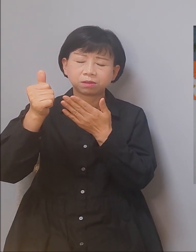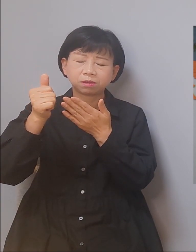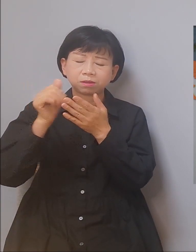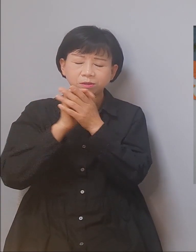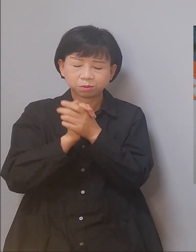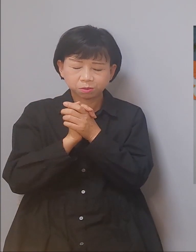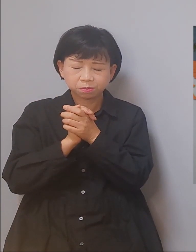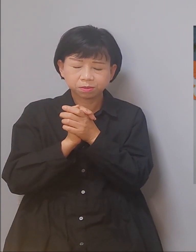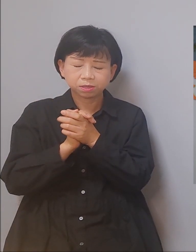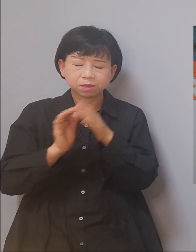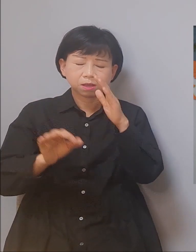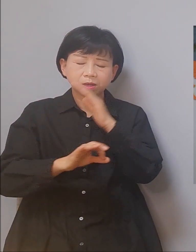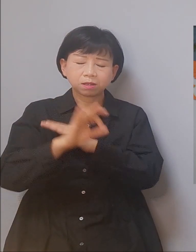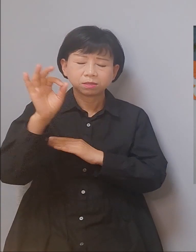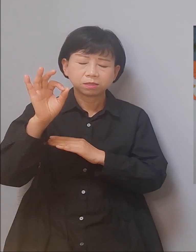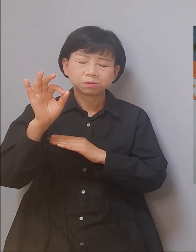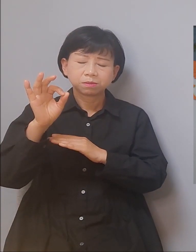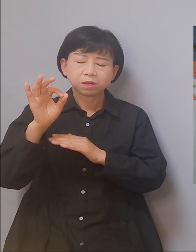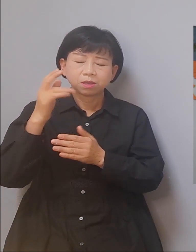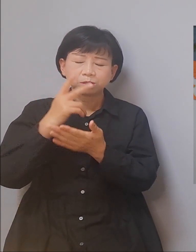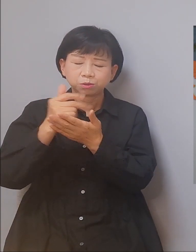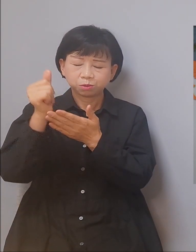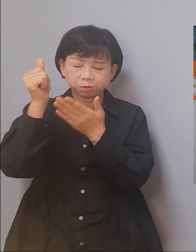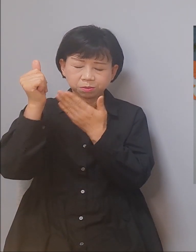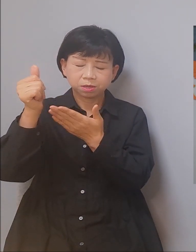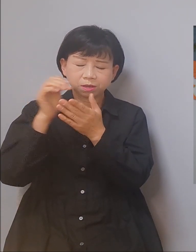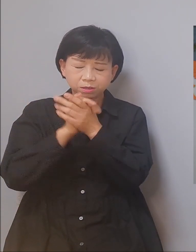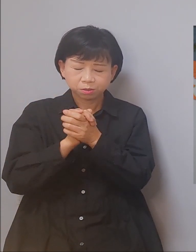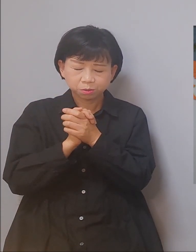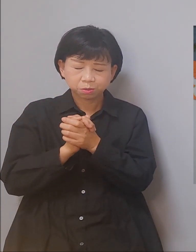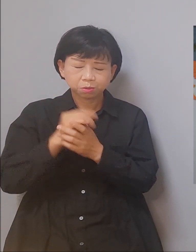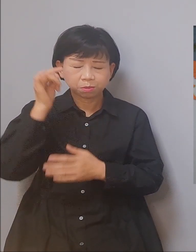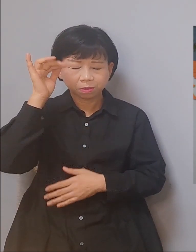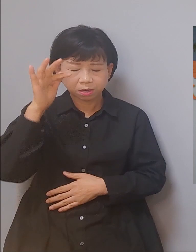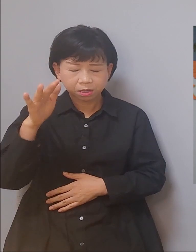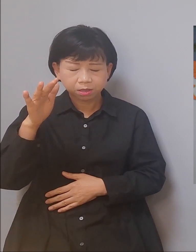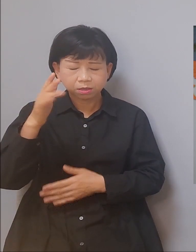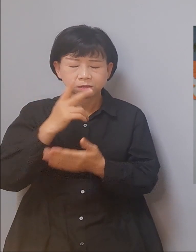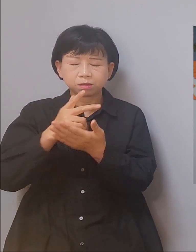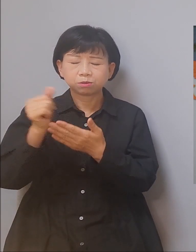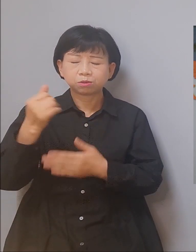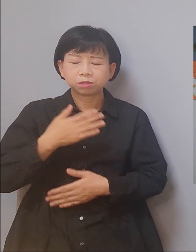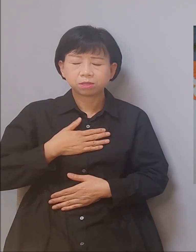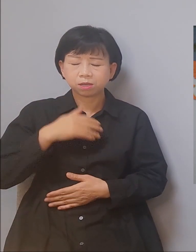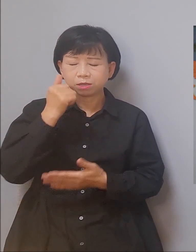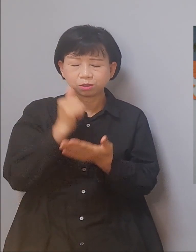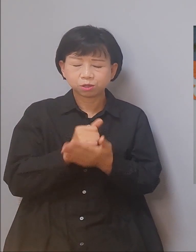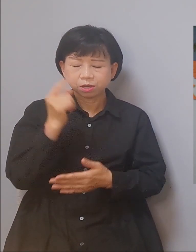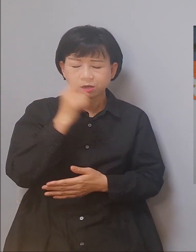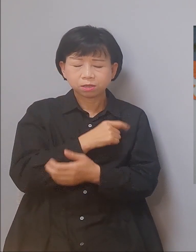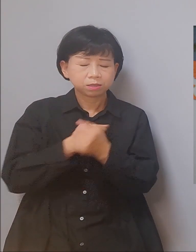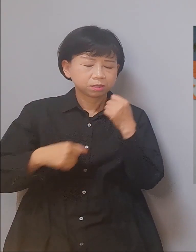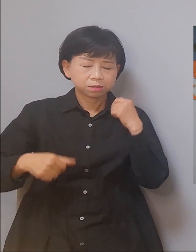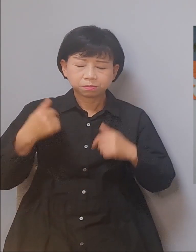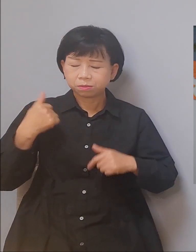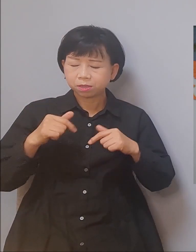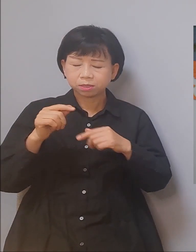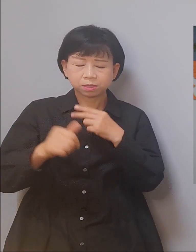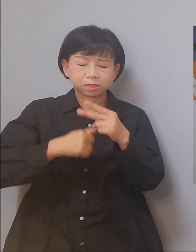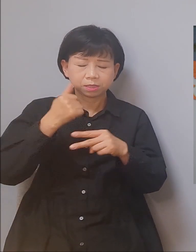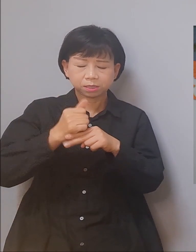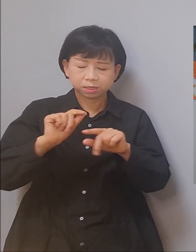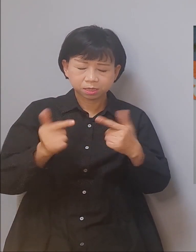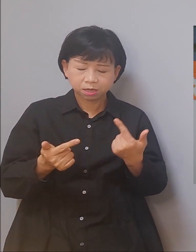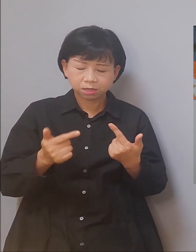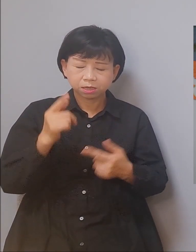들으시리니 아침에 내가 주께 기도하고 바라리이다. 주는 나의 죄악을 기뻐하는 신이 아니시니